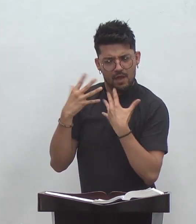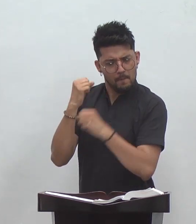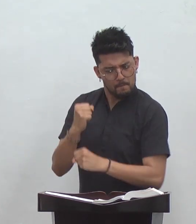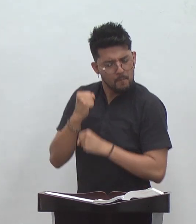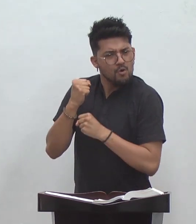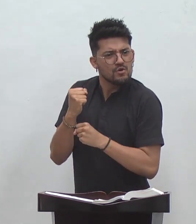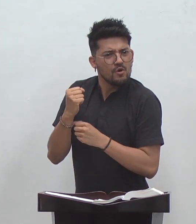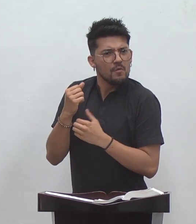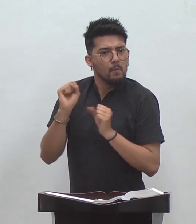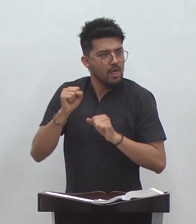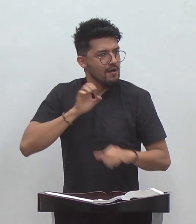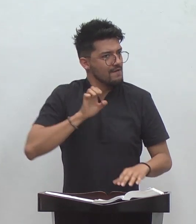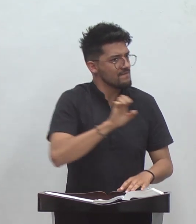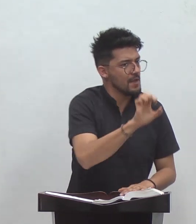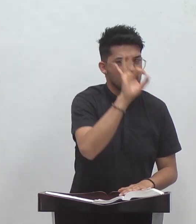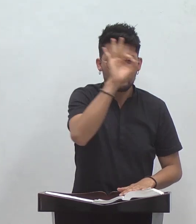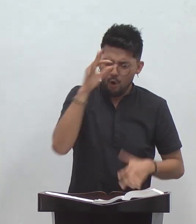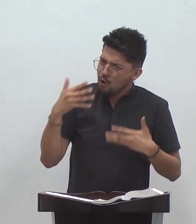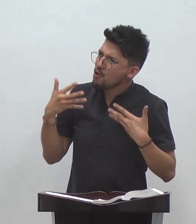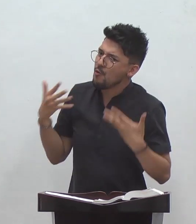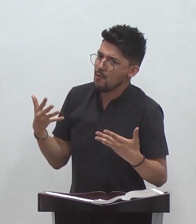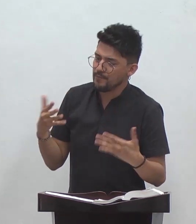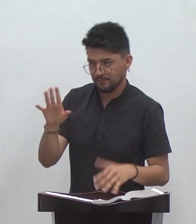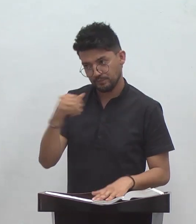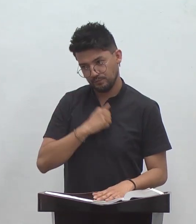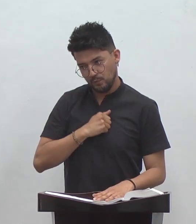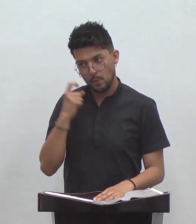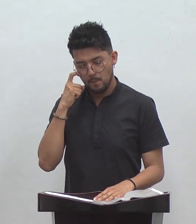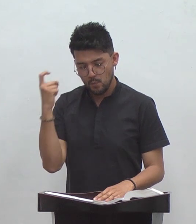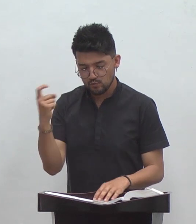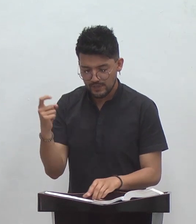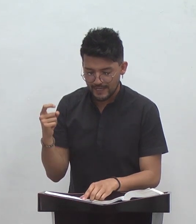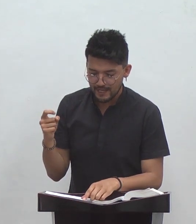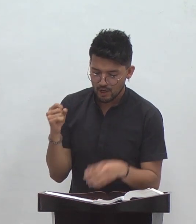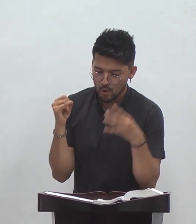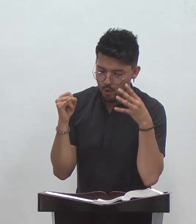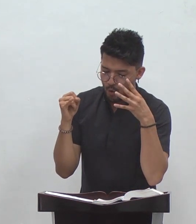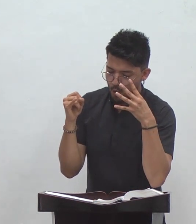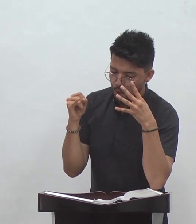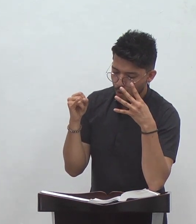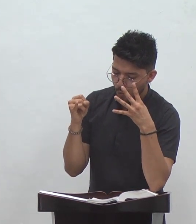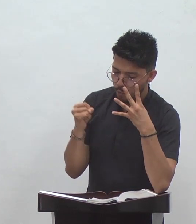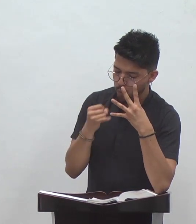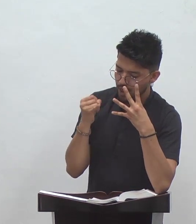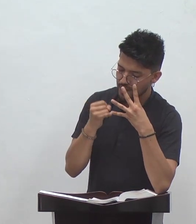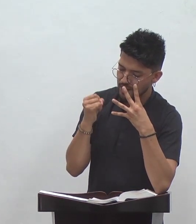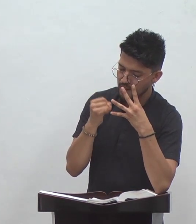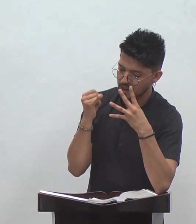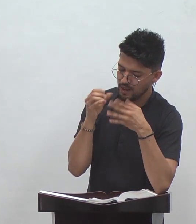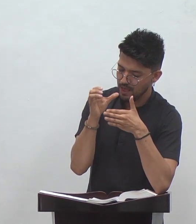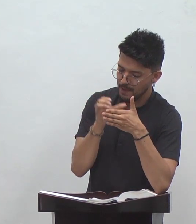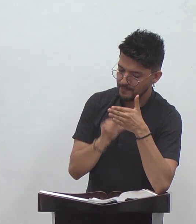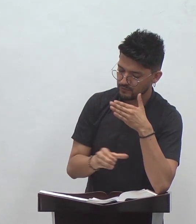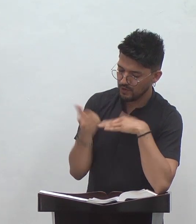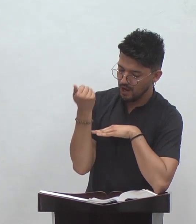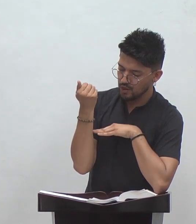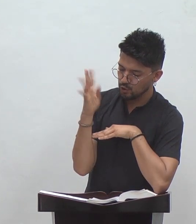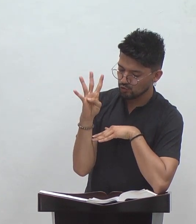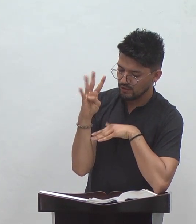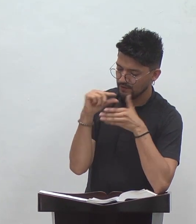alguien especial. Usted necesita tener el poder para evangelizar. Busque conmigo, por favor, Juan,